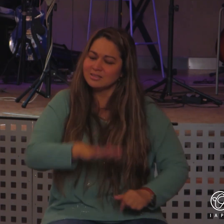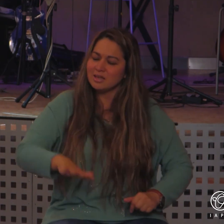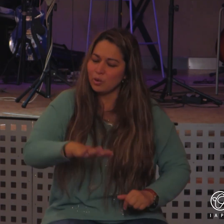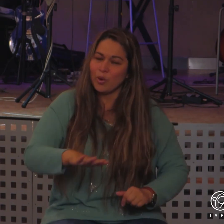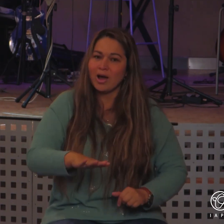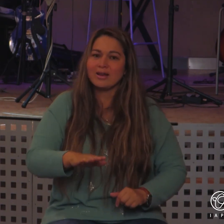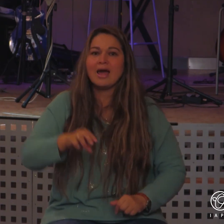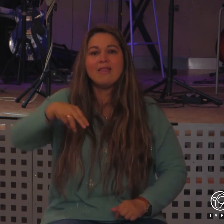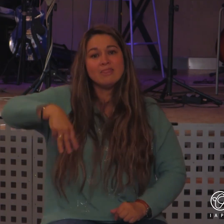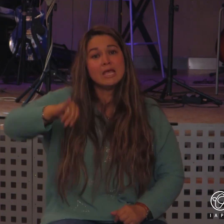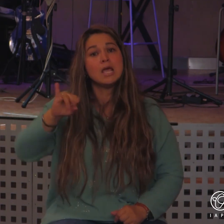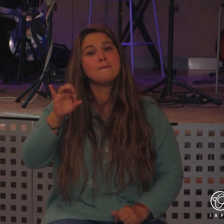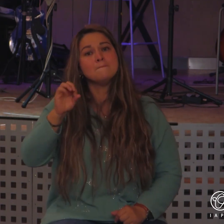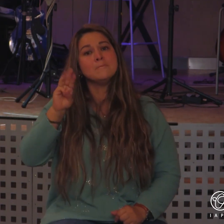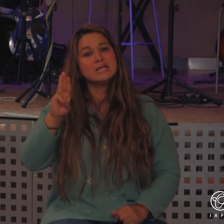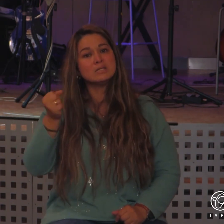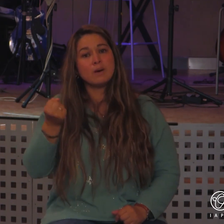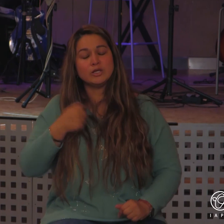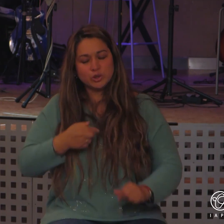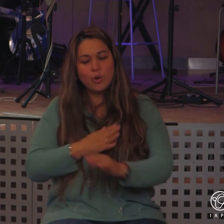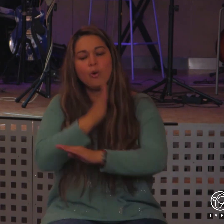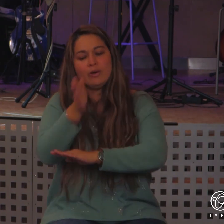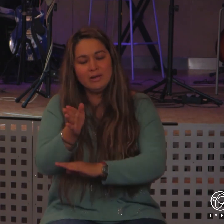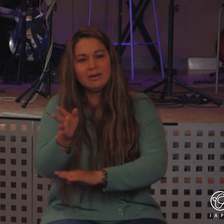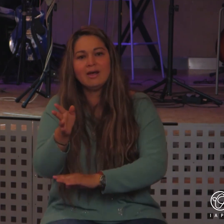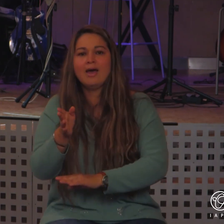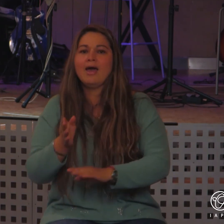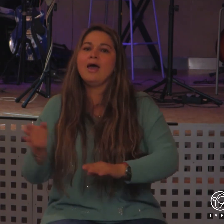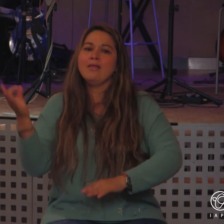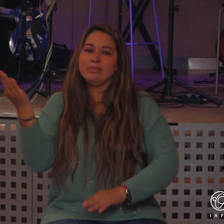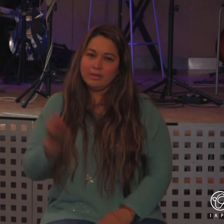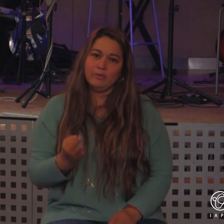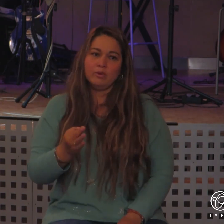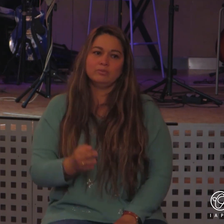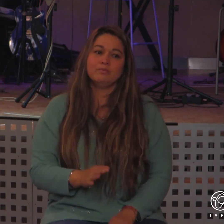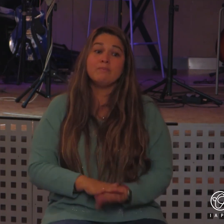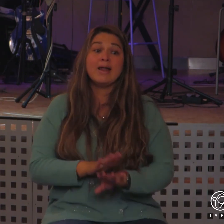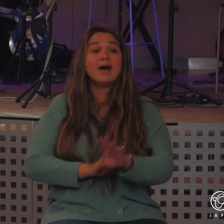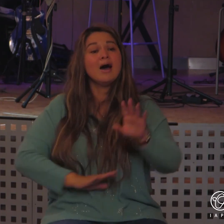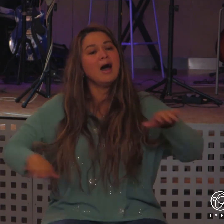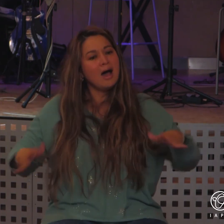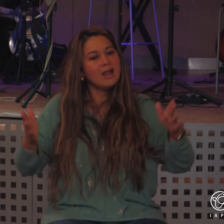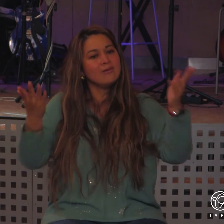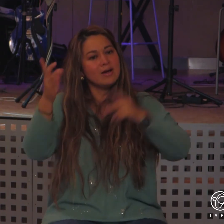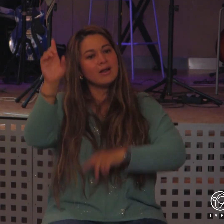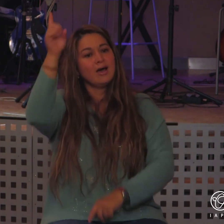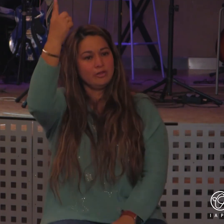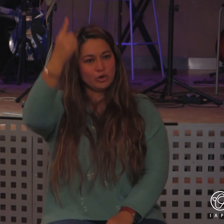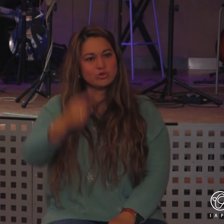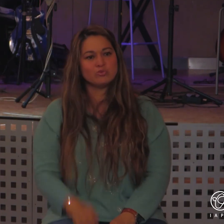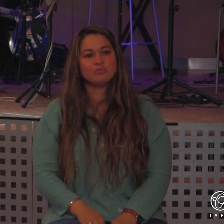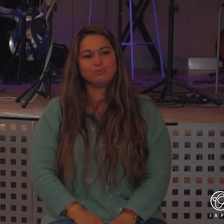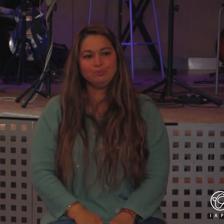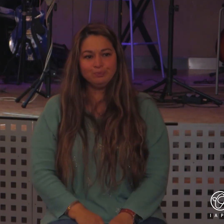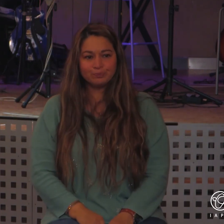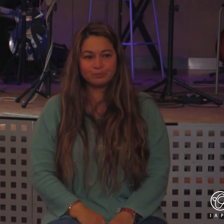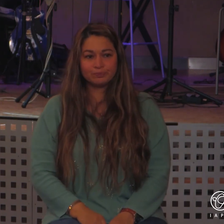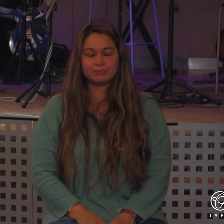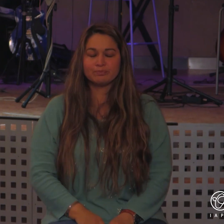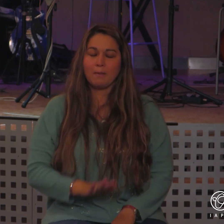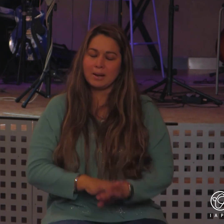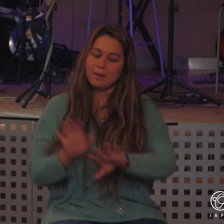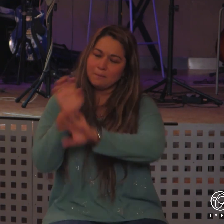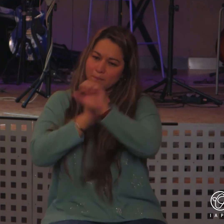No sé qué cara se os ha quedado porque no os veo con el este. Pero a mí sí me veis la mía. Se me queda cara de tonto. Es decir,